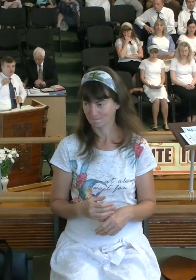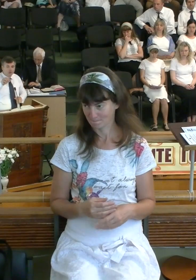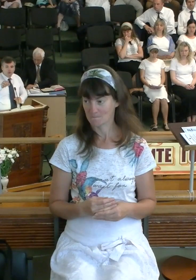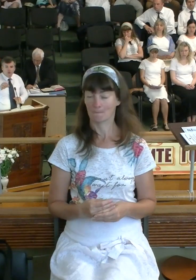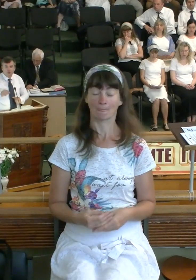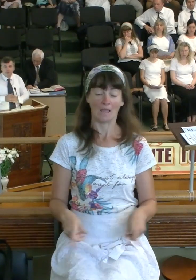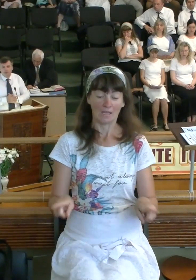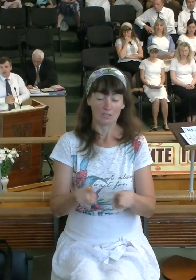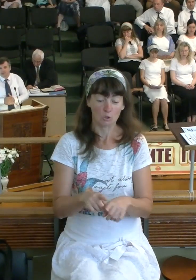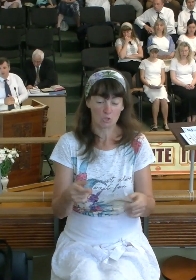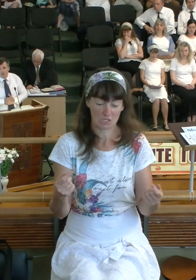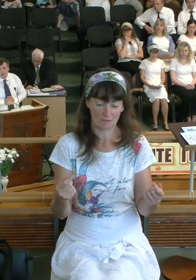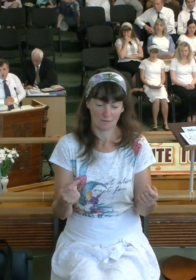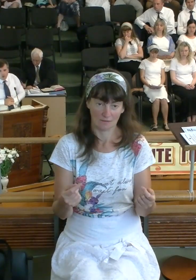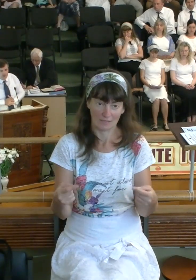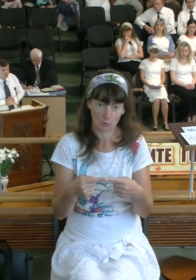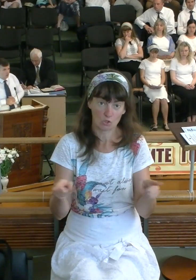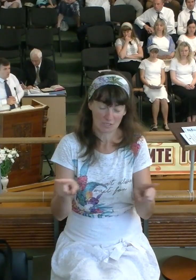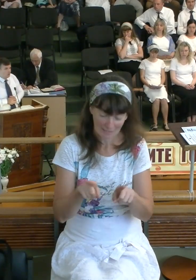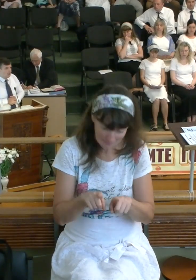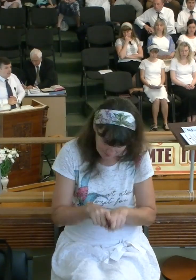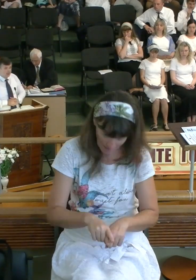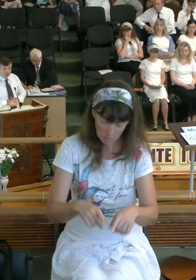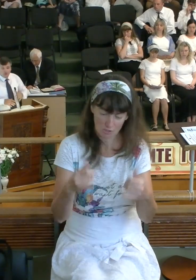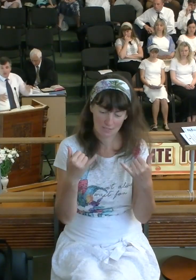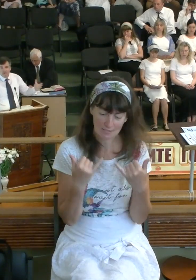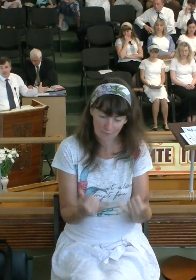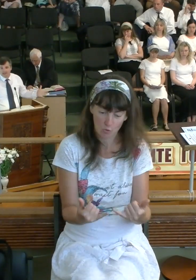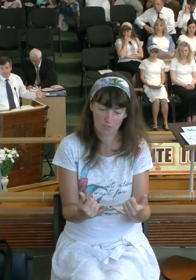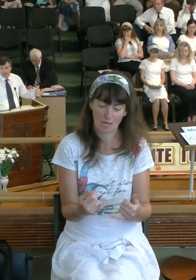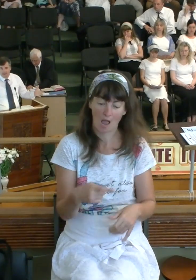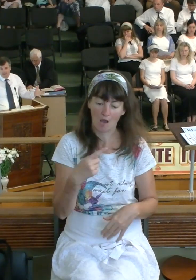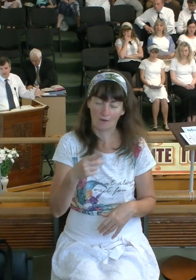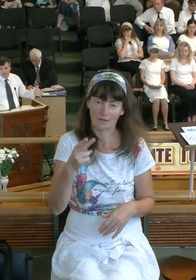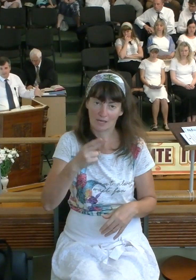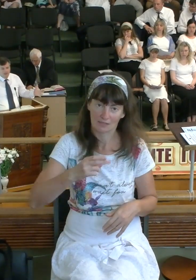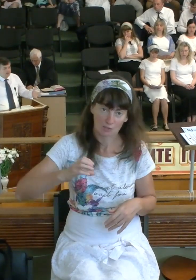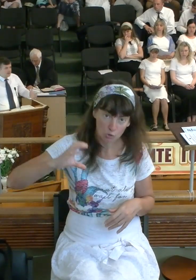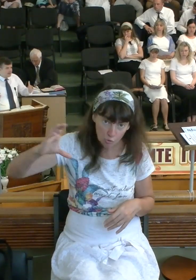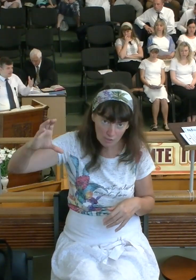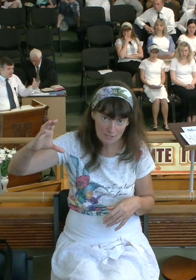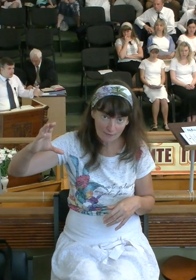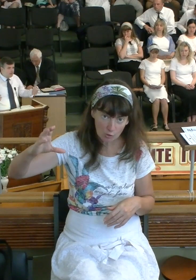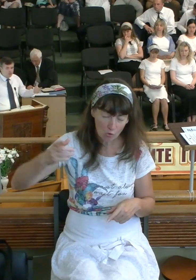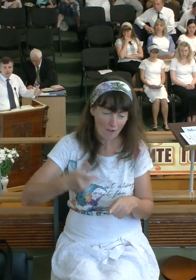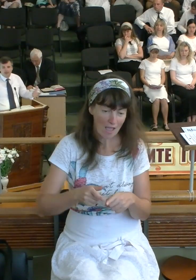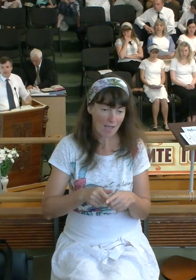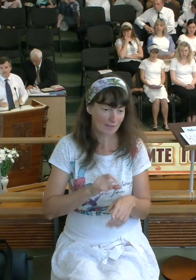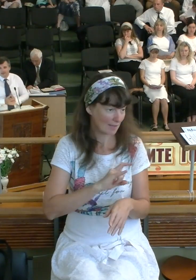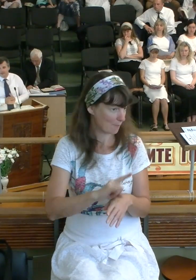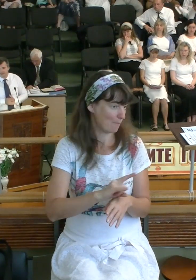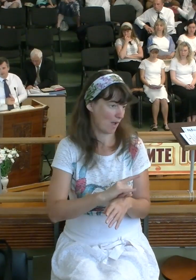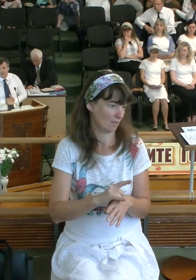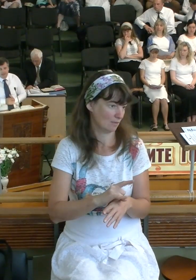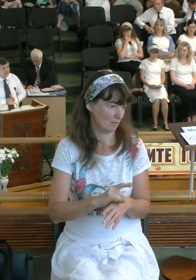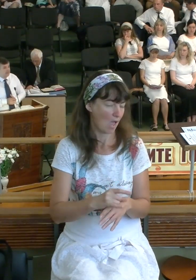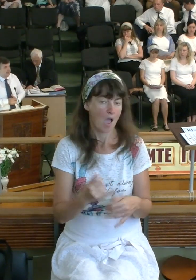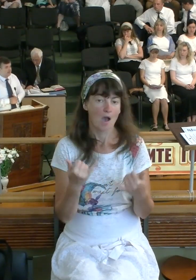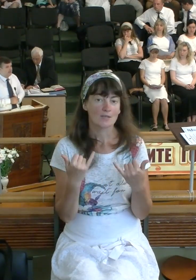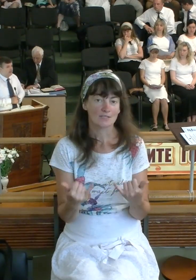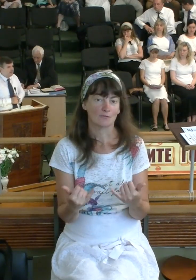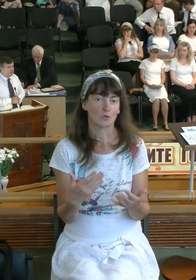сегодня вот то, что приписывают Духу Святому, зачастую является подделкой. Знаете, самые популярные, наверное,